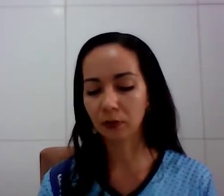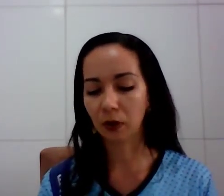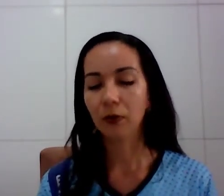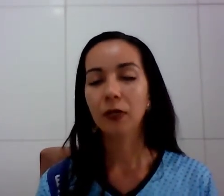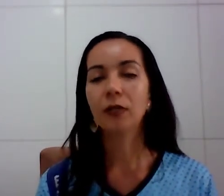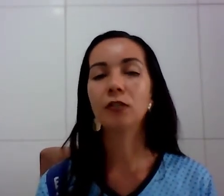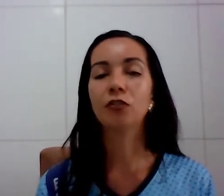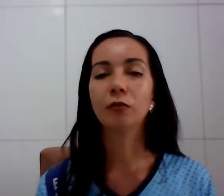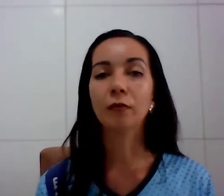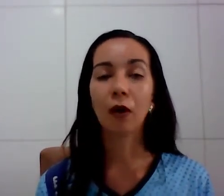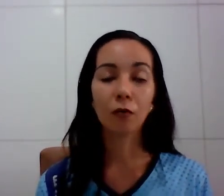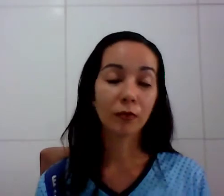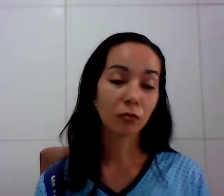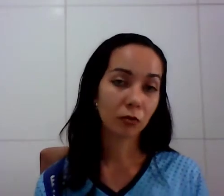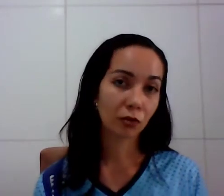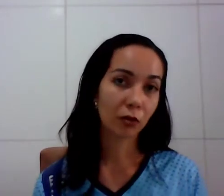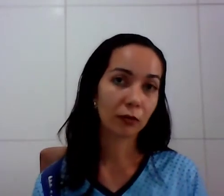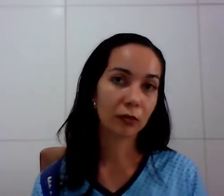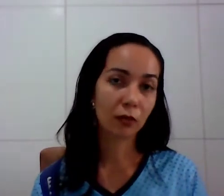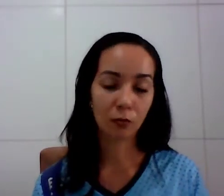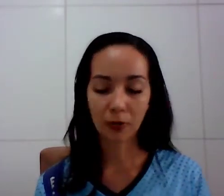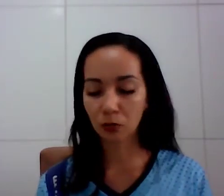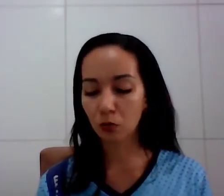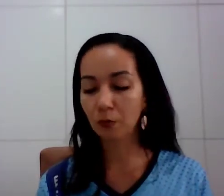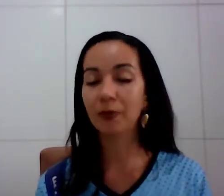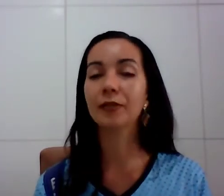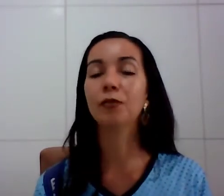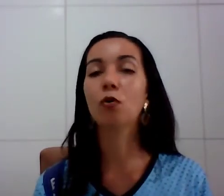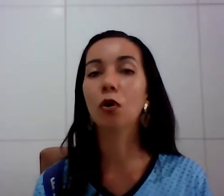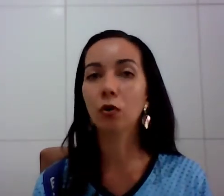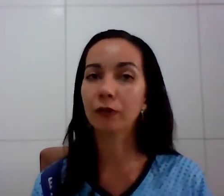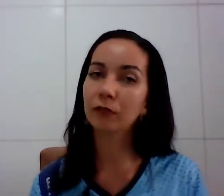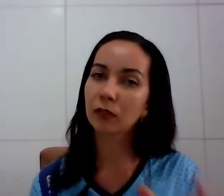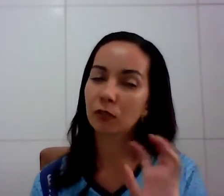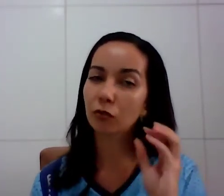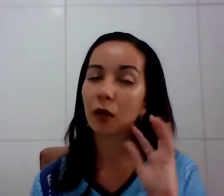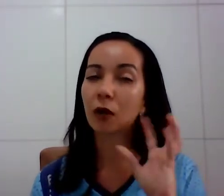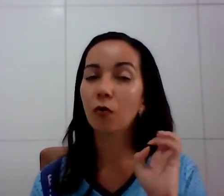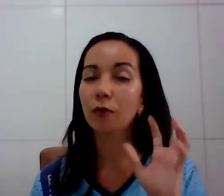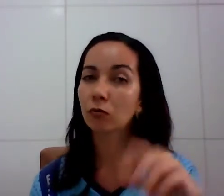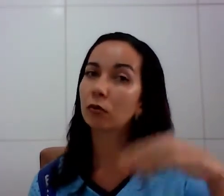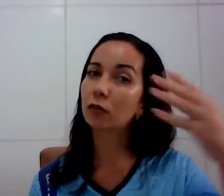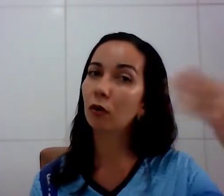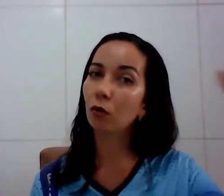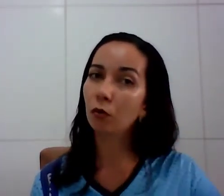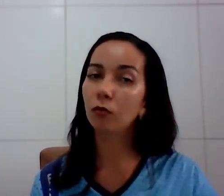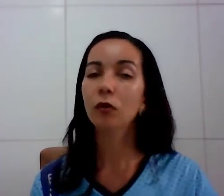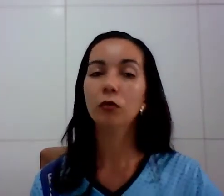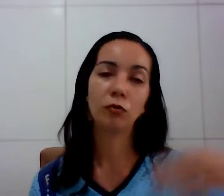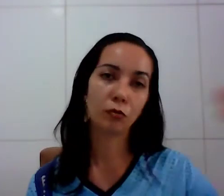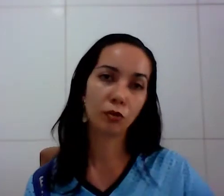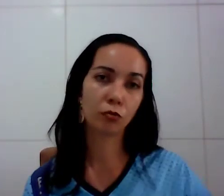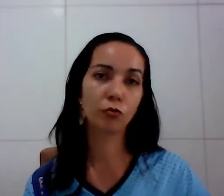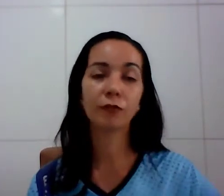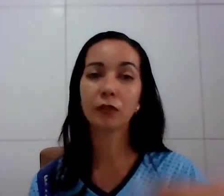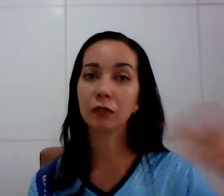nacional. Existiam algumas coisas que aconteceram no Brasil, como o Brasil colônia. Vocês estudarão algumas coisas ao longo dos seus estudos que vocês